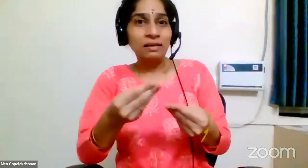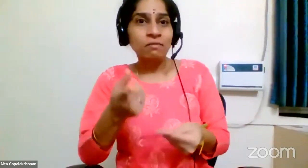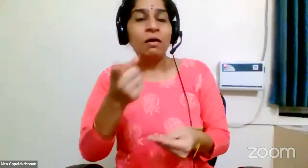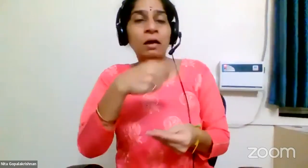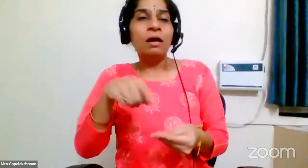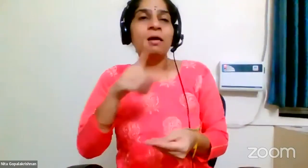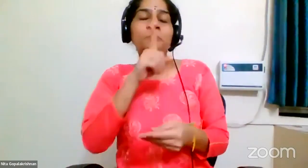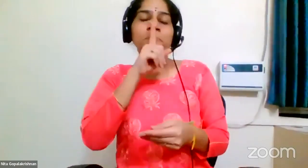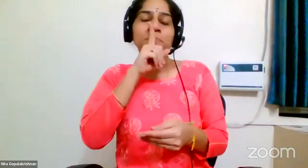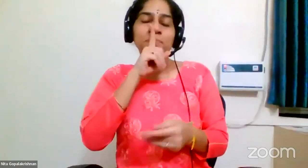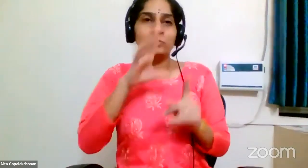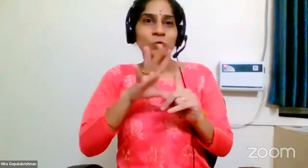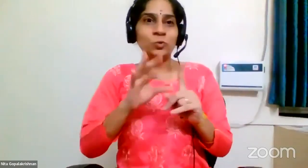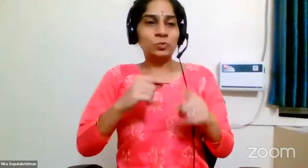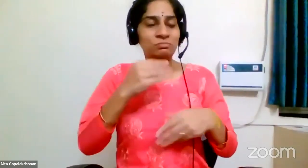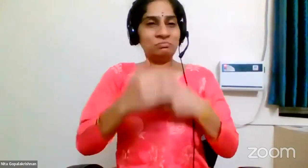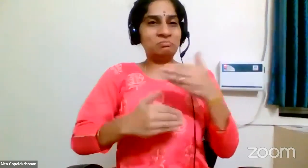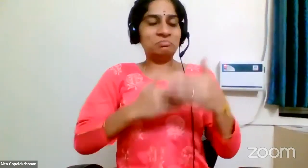जैसे